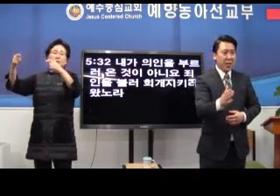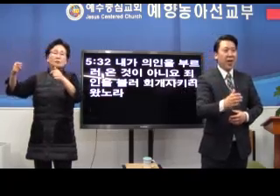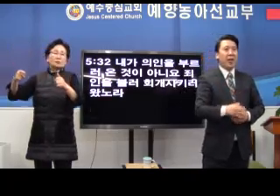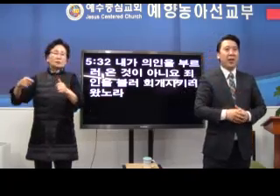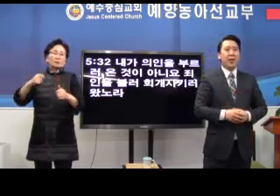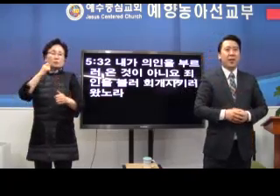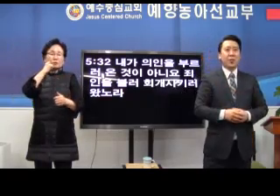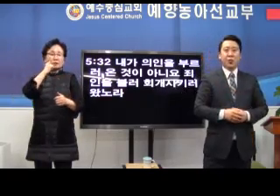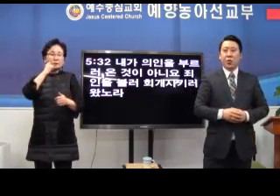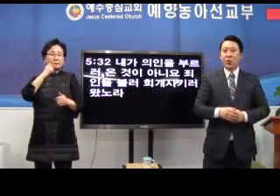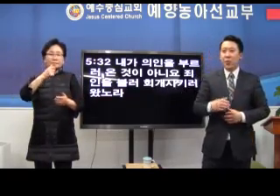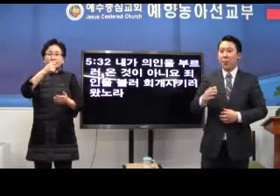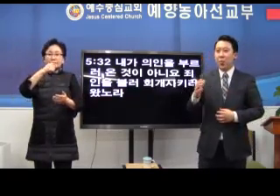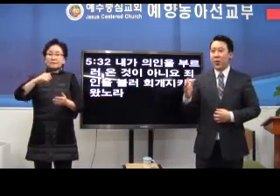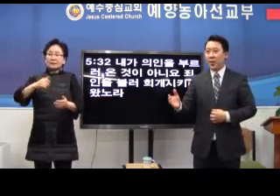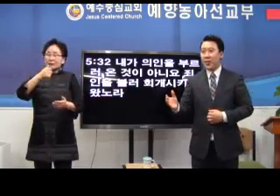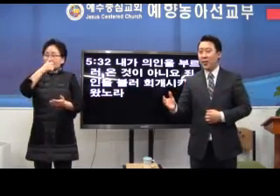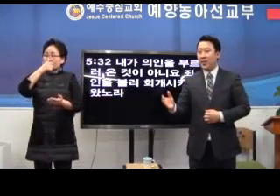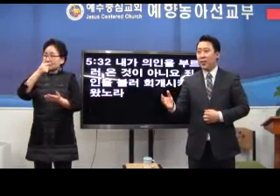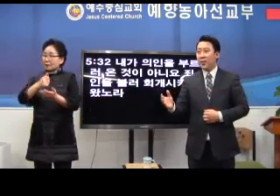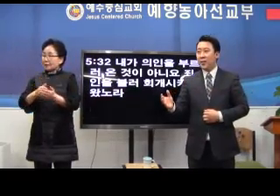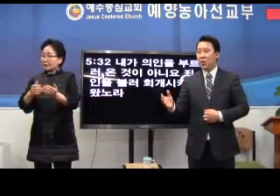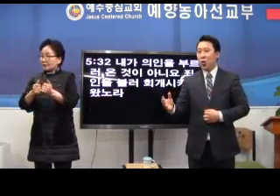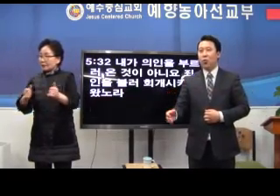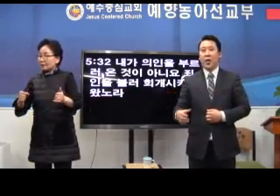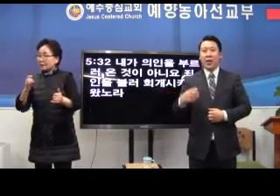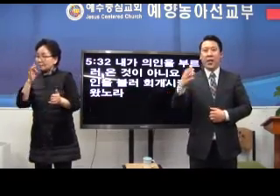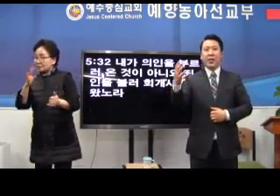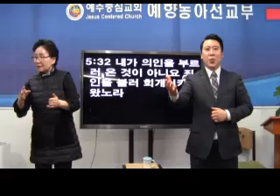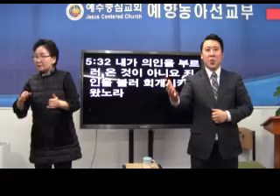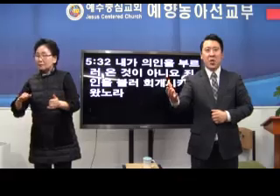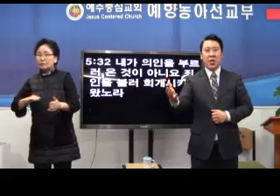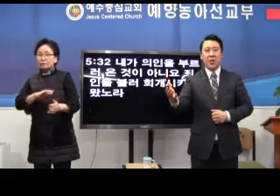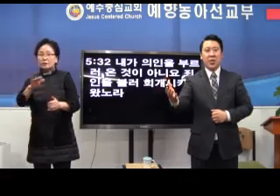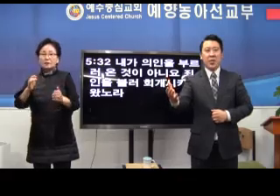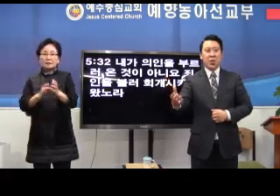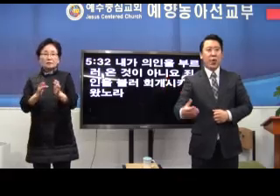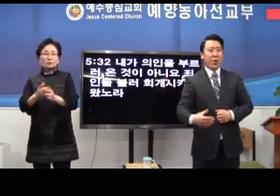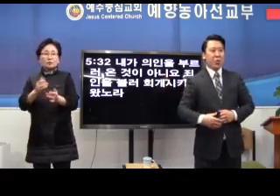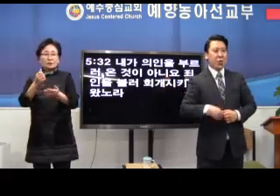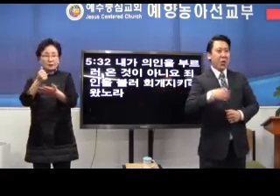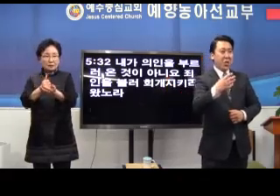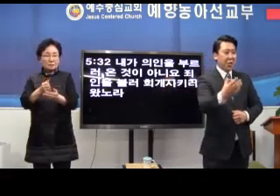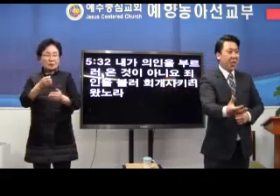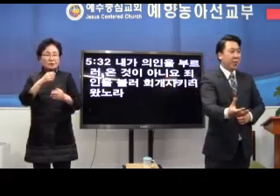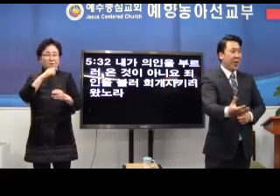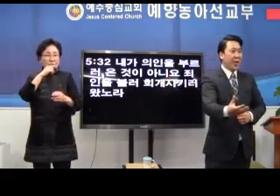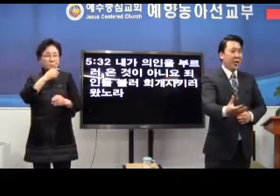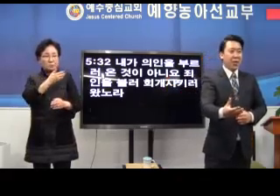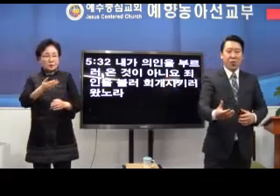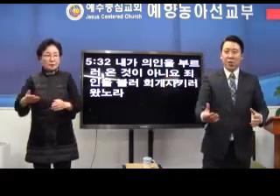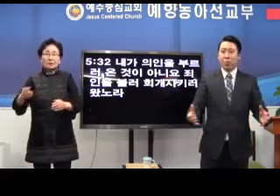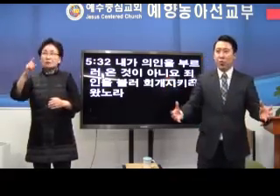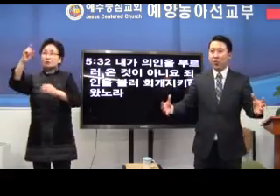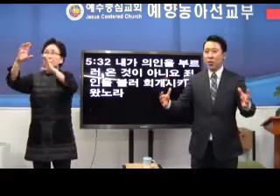죄인이라 우리 주님의 보혈이 천국에 가게 하는 겁니다. 저와 여러분들이 죄인이기 때문에 예수께서 불러주신